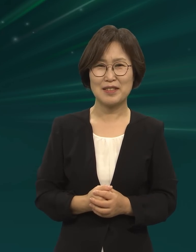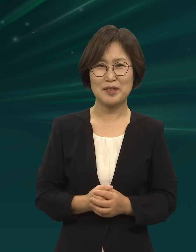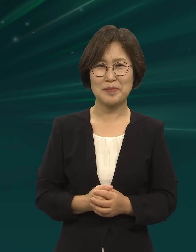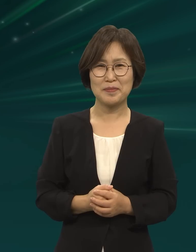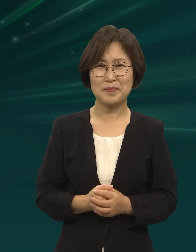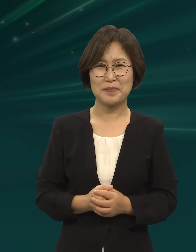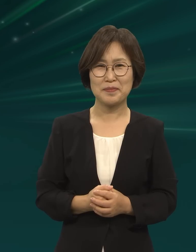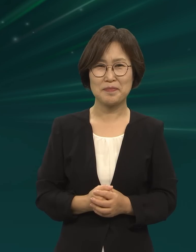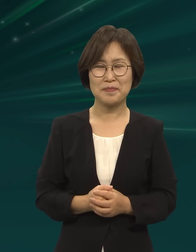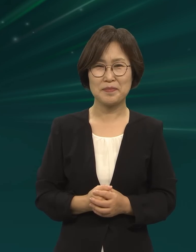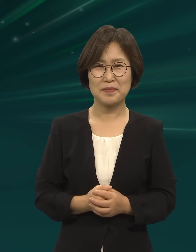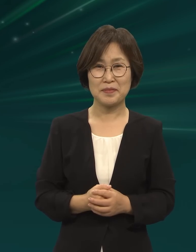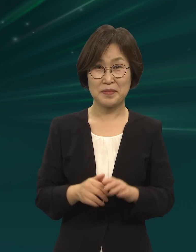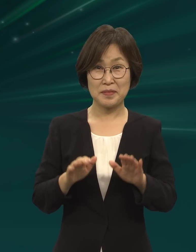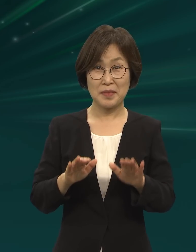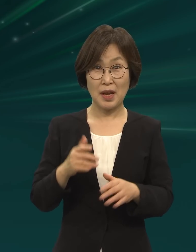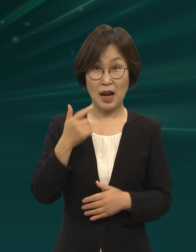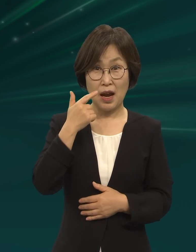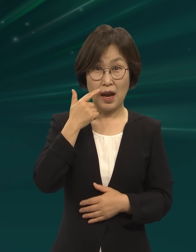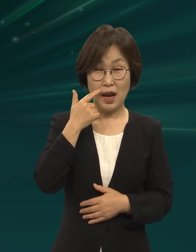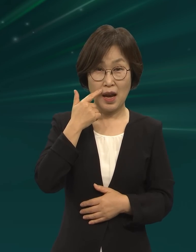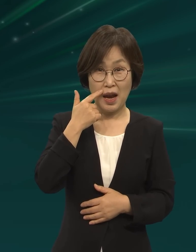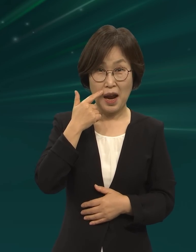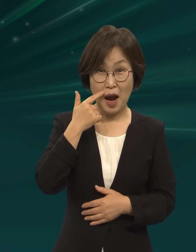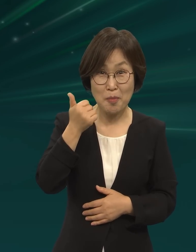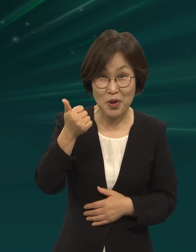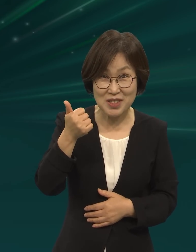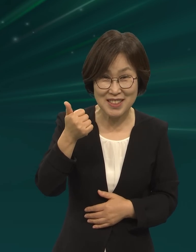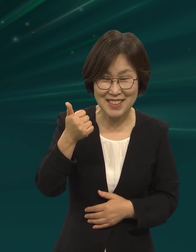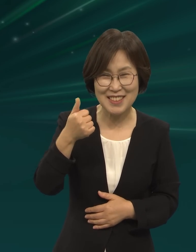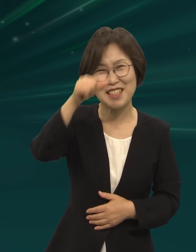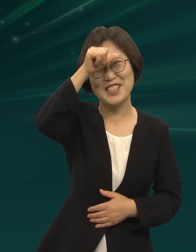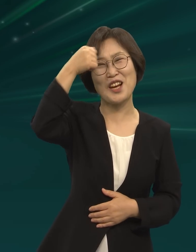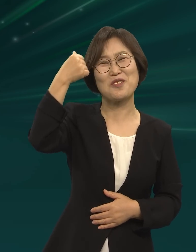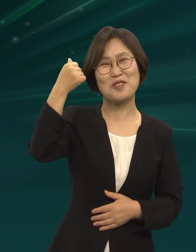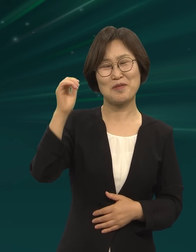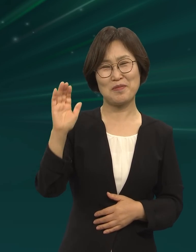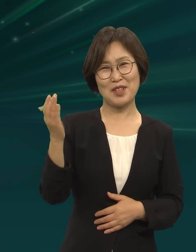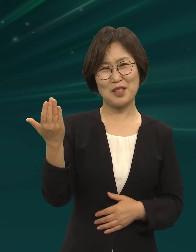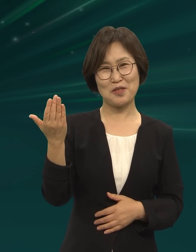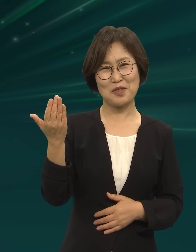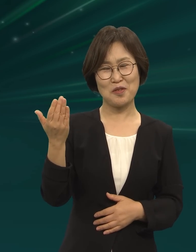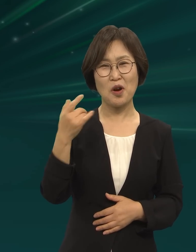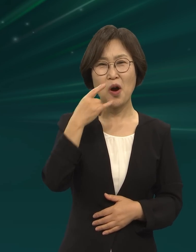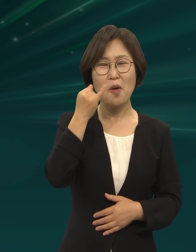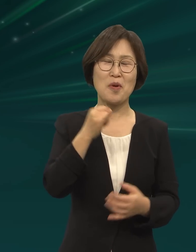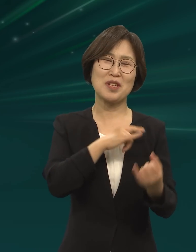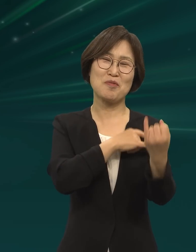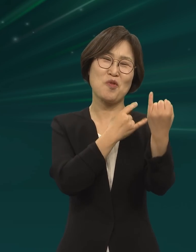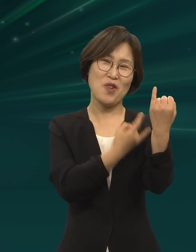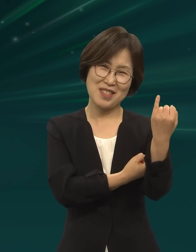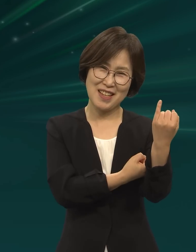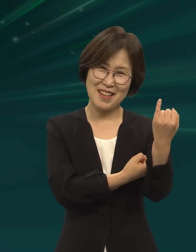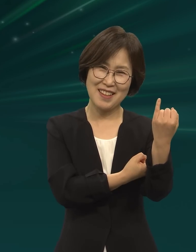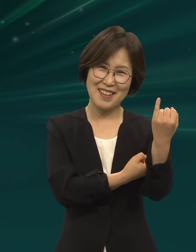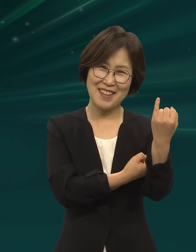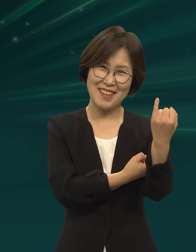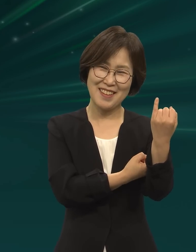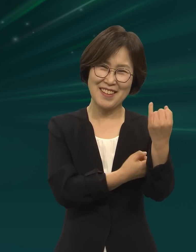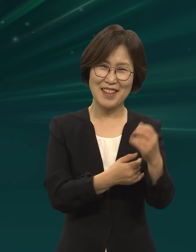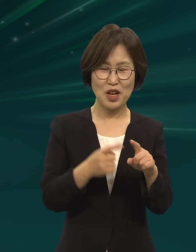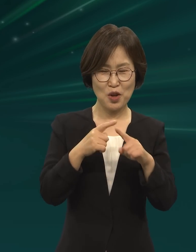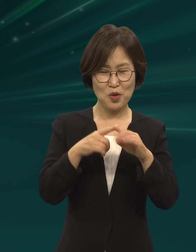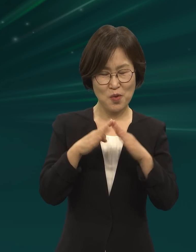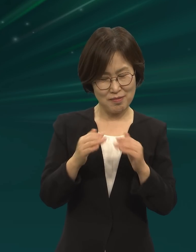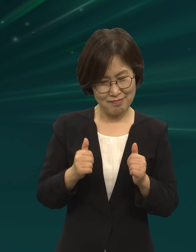지금 우리 아버지가 교회 장로입니다. 장로님이시고 어머님은 권사입니다. 교회에서 잘